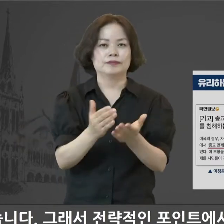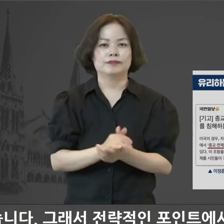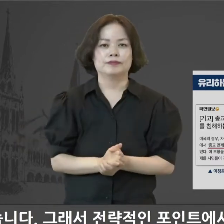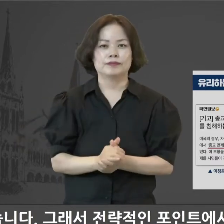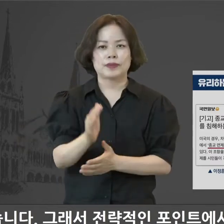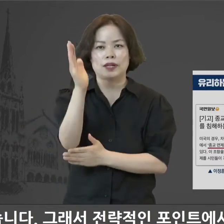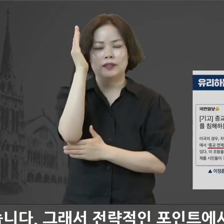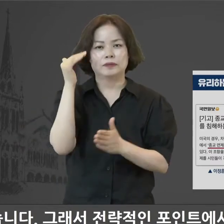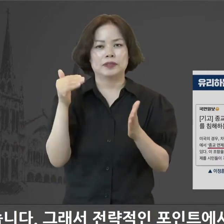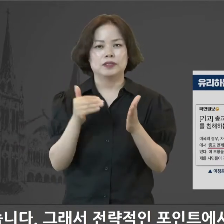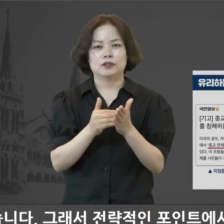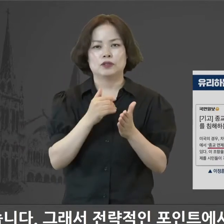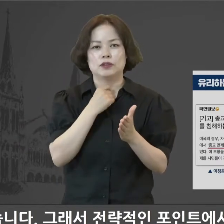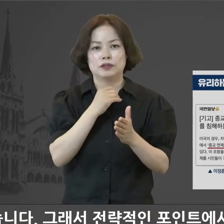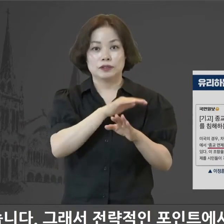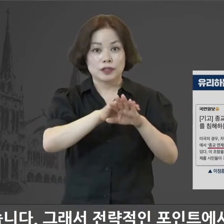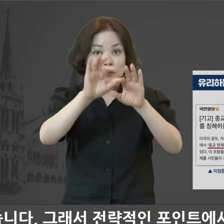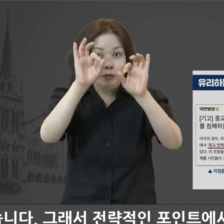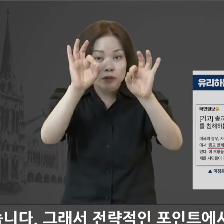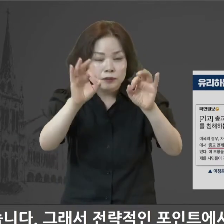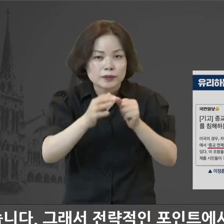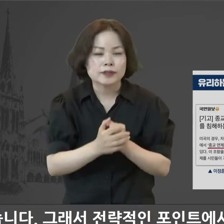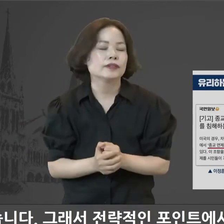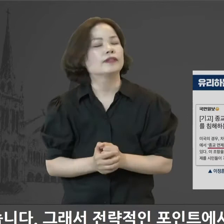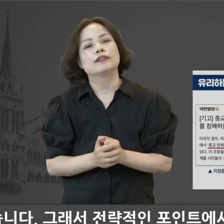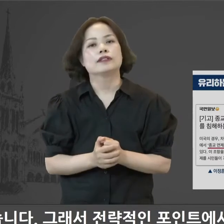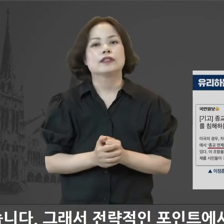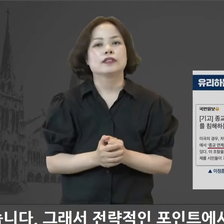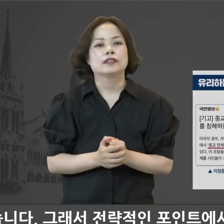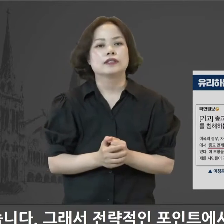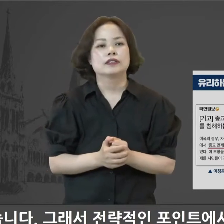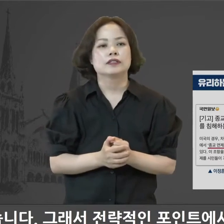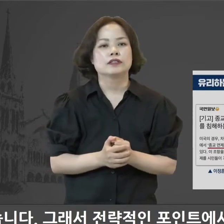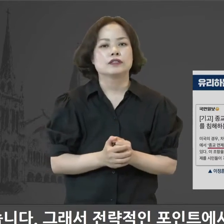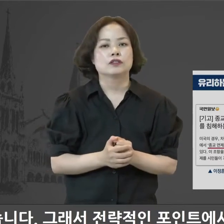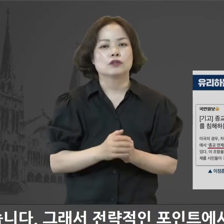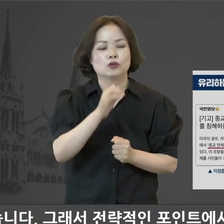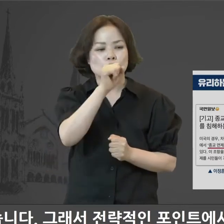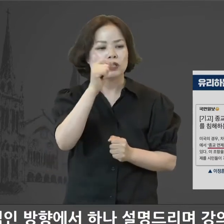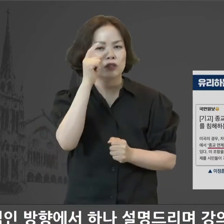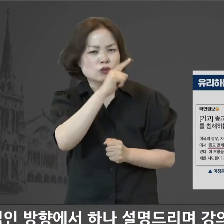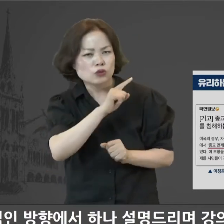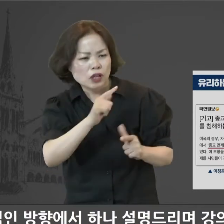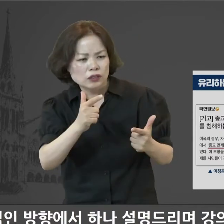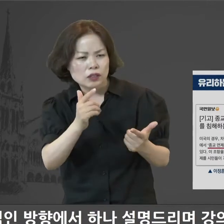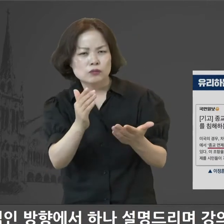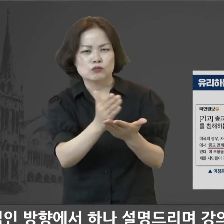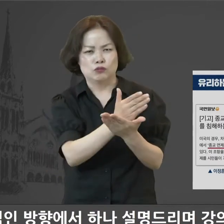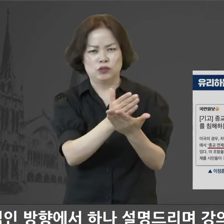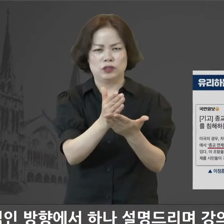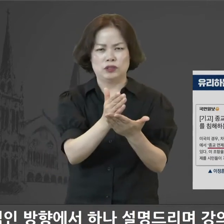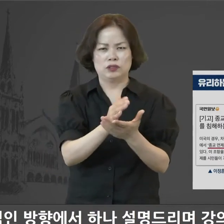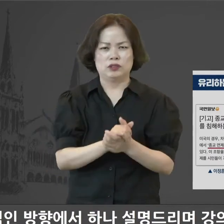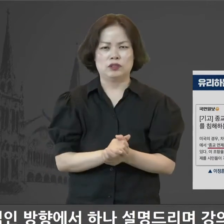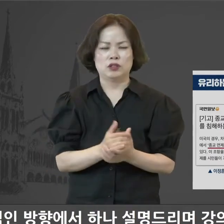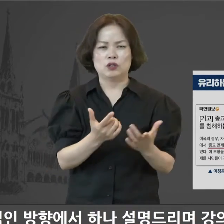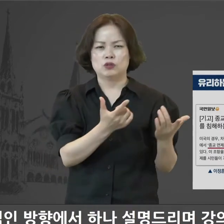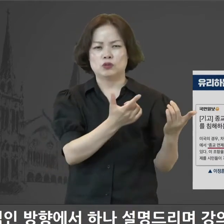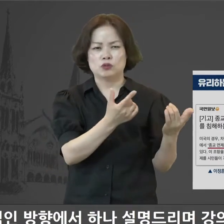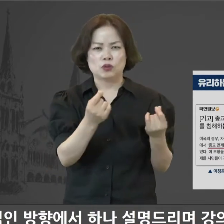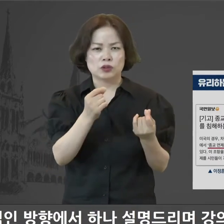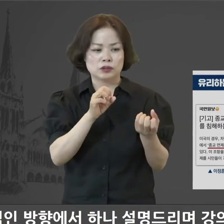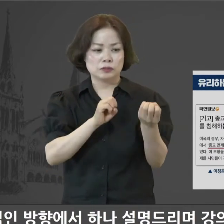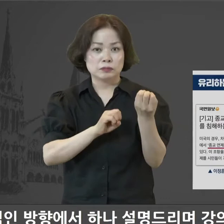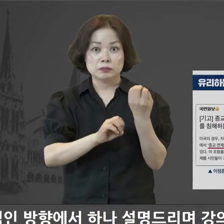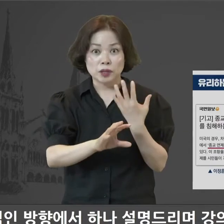이 강의를 마칠게요. 잘 보세요. 자, 유리하든 불리하든 분별 없이 무조건 똑같은 반응을